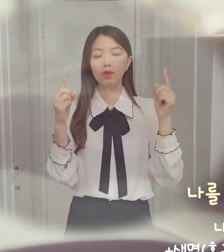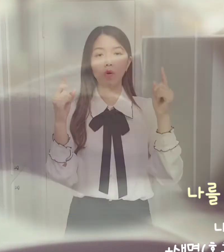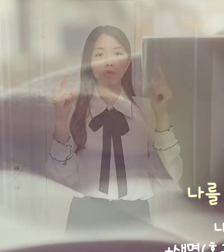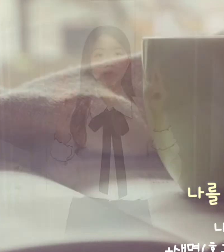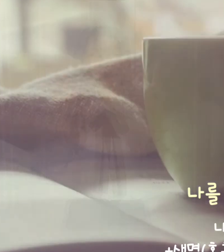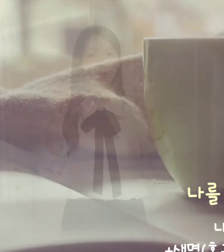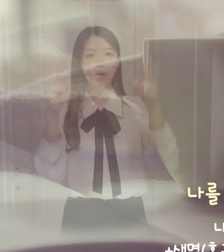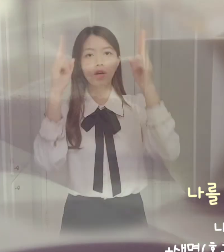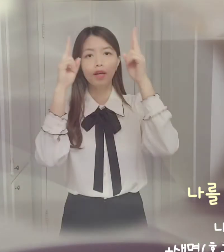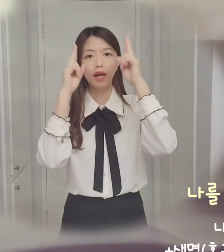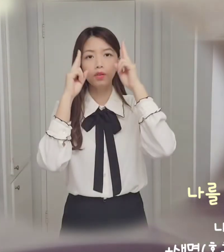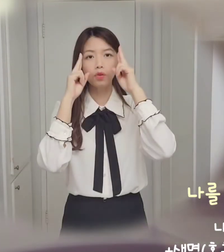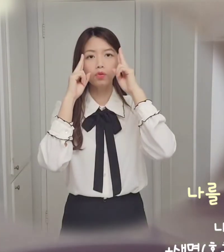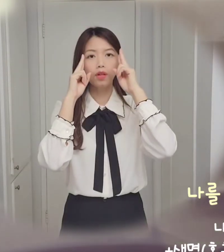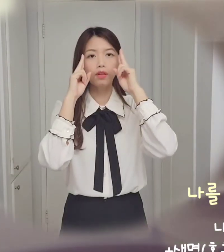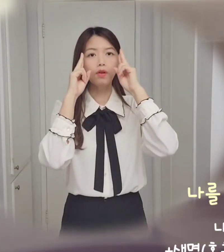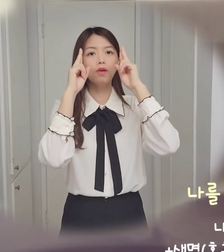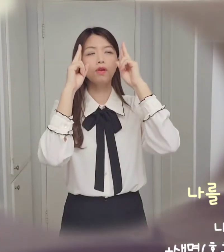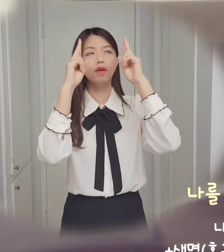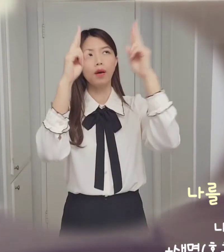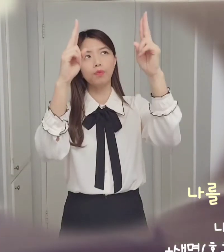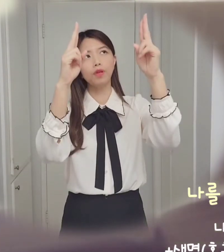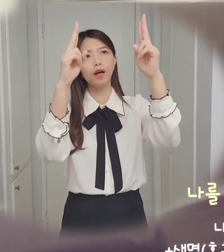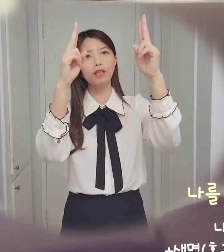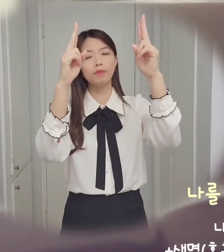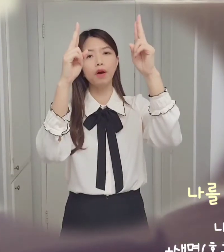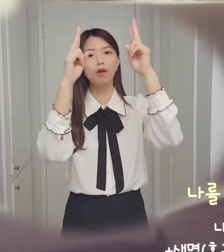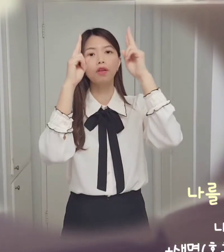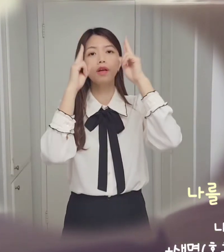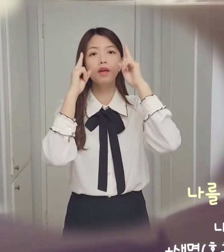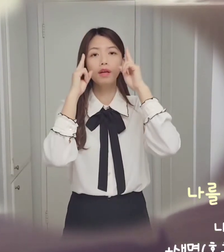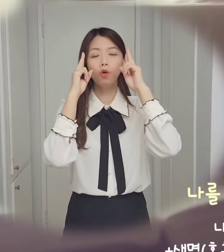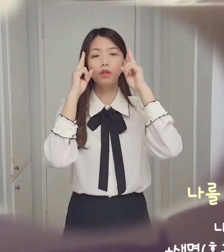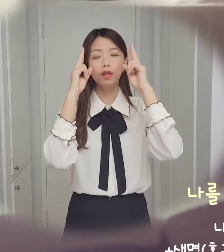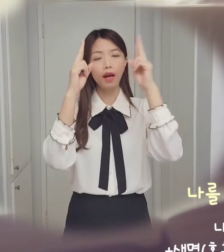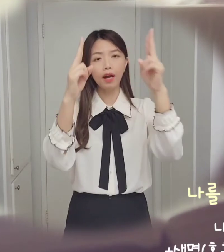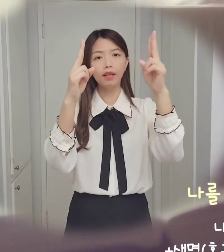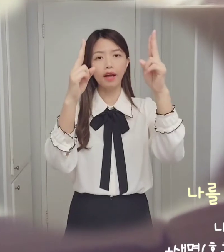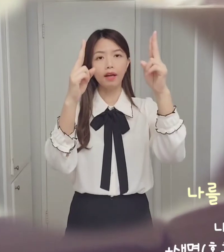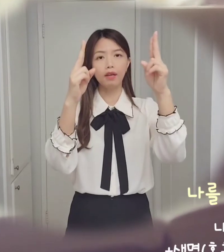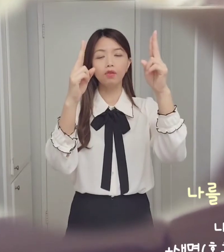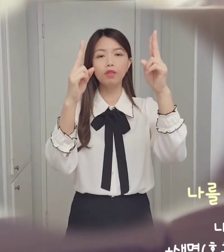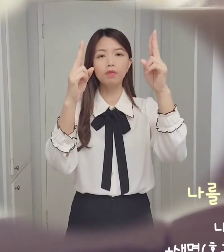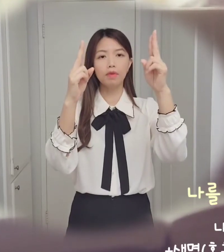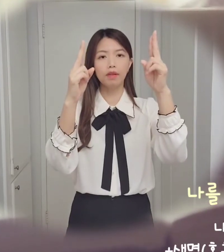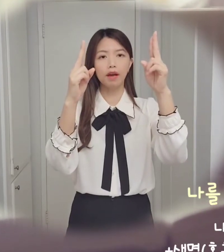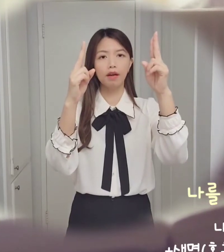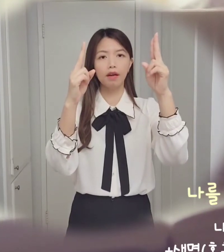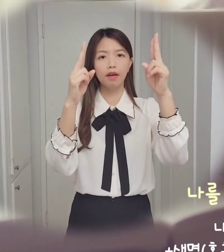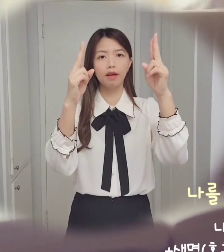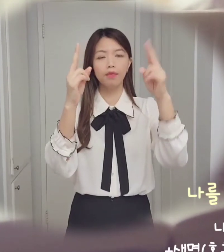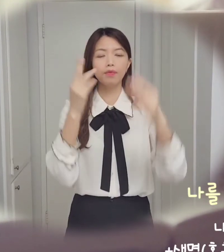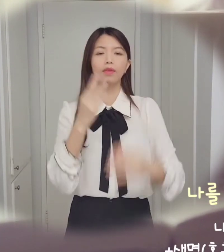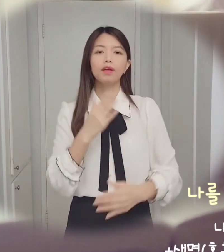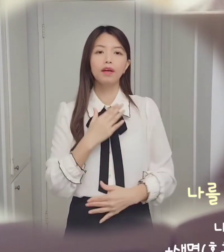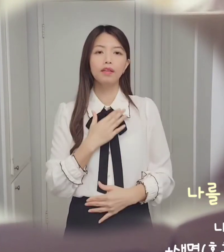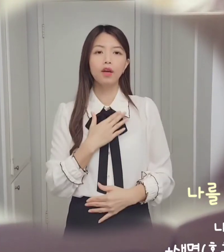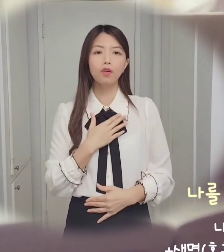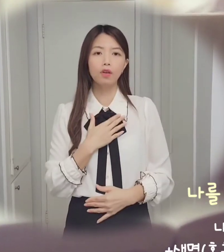수어는요, 양손을 이렇게 피셔서 양쪽 눈에서 이렇게 앞으로 나가시면 어딜 향하다 이런